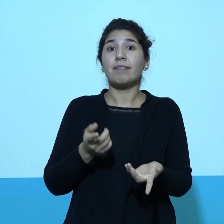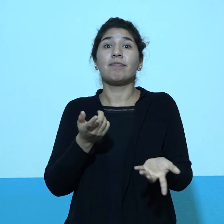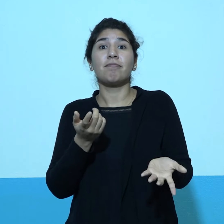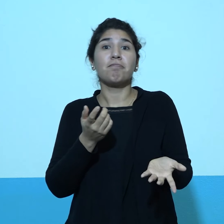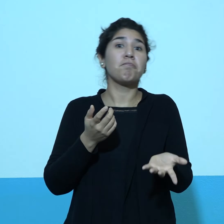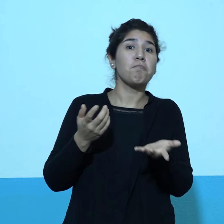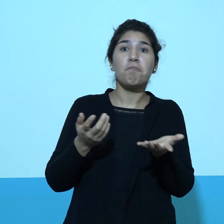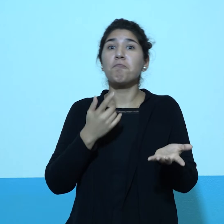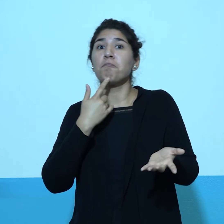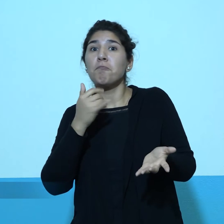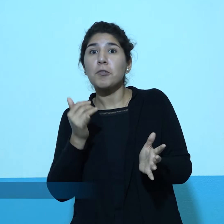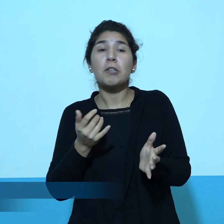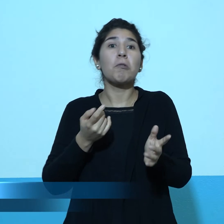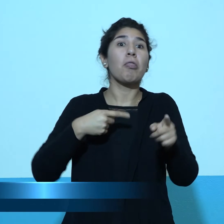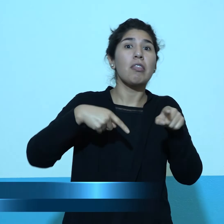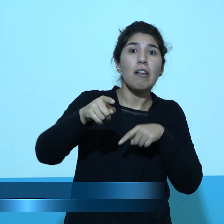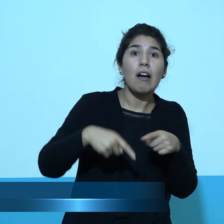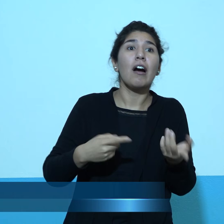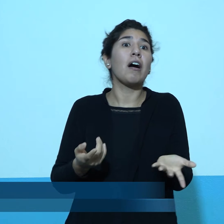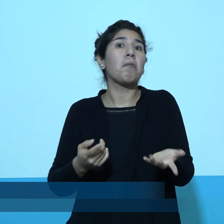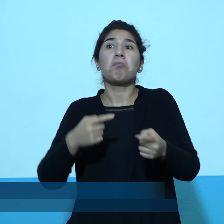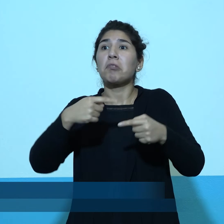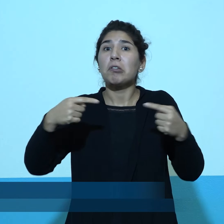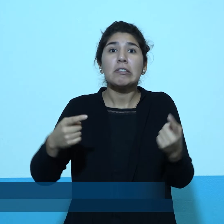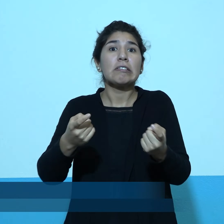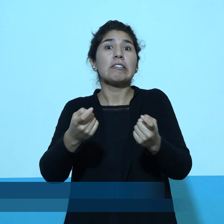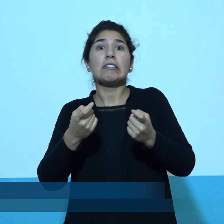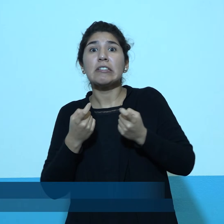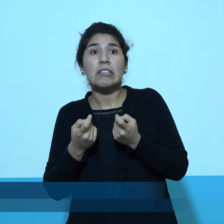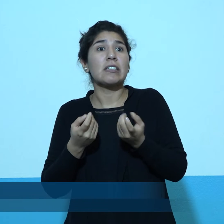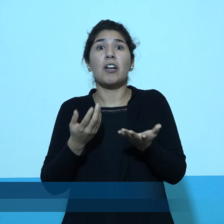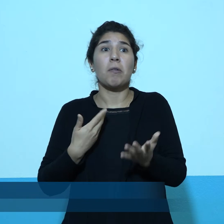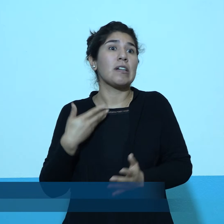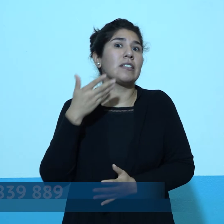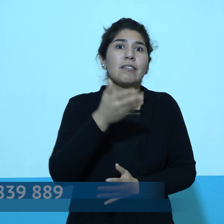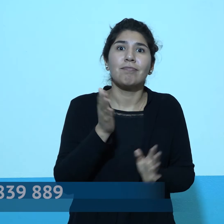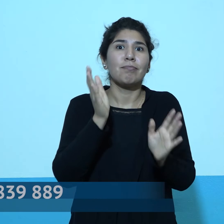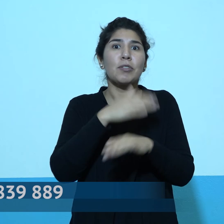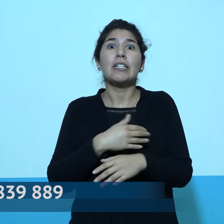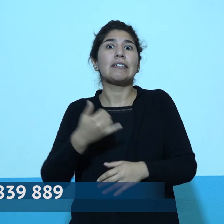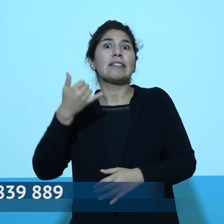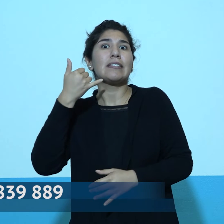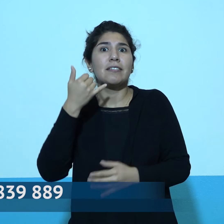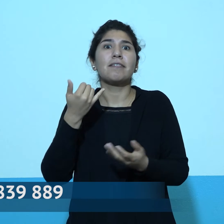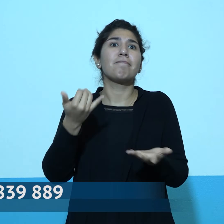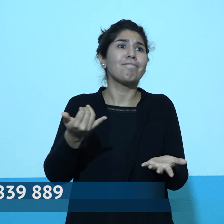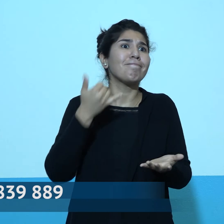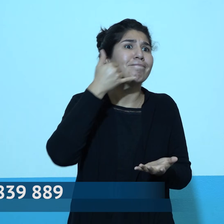también quizás se necesiten trámites o realizar otras gestiones en el cual el único medio es la vía telefónica por eso también